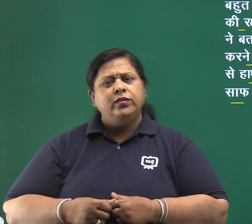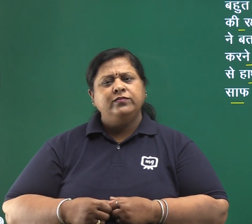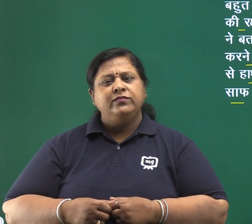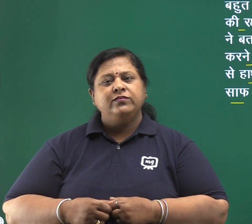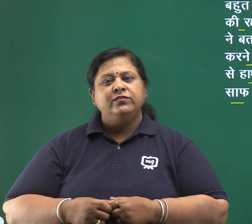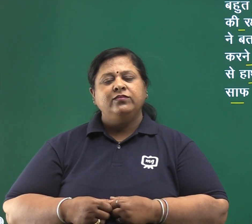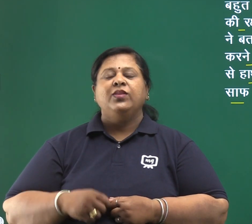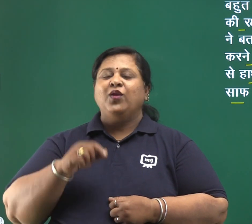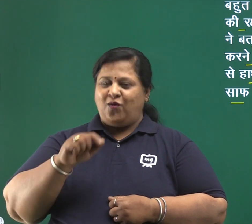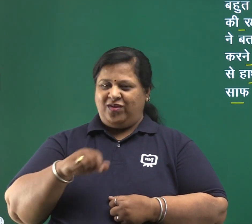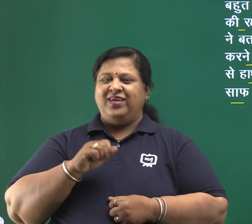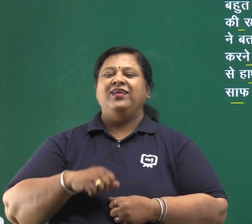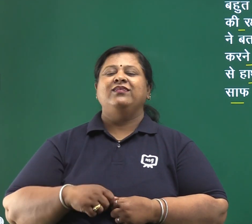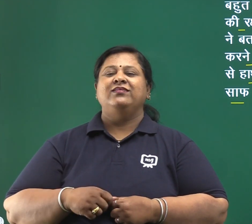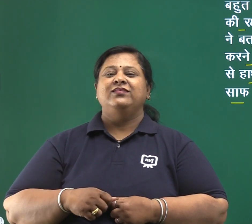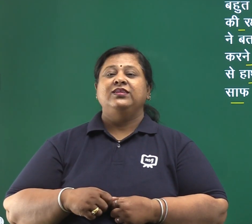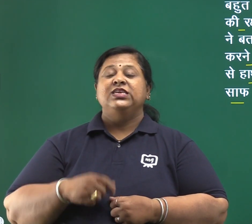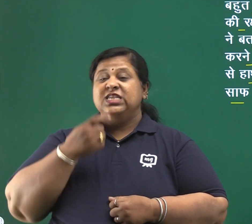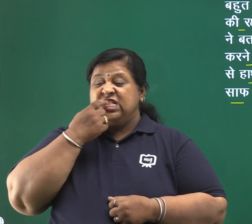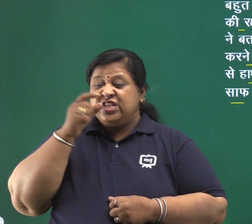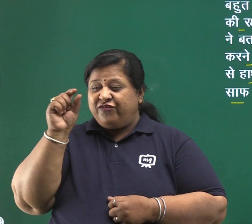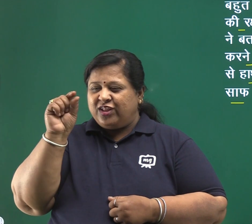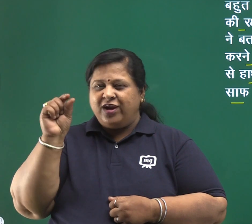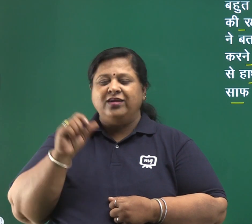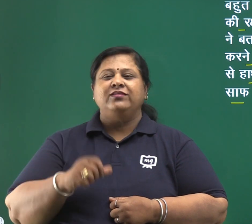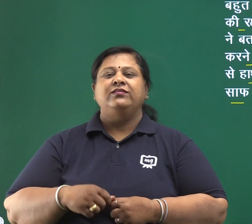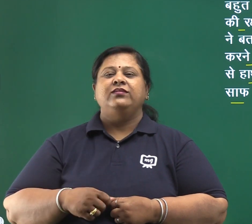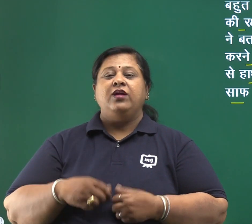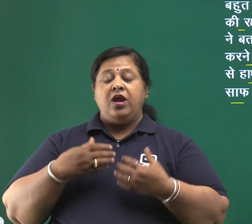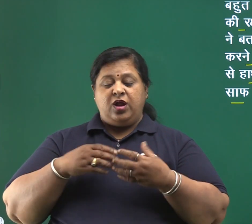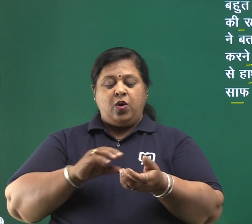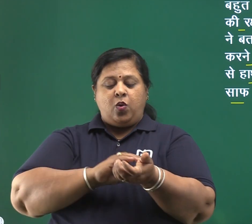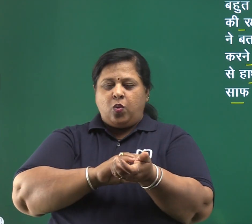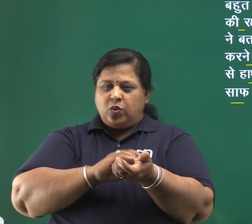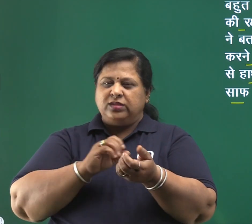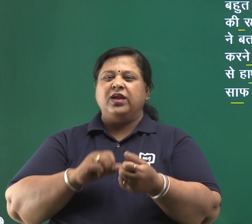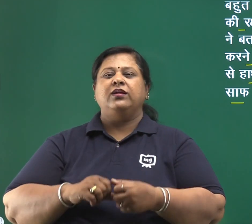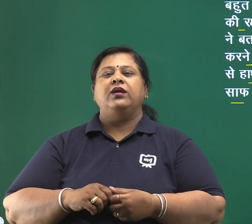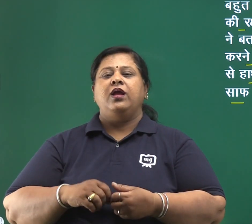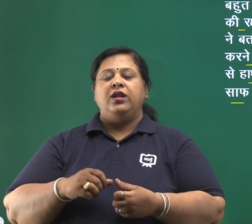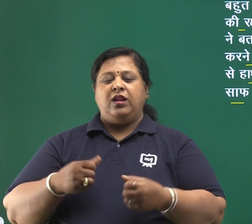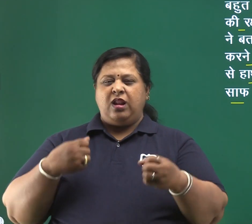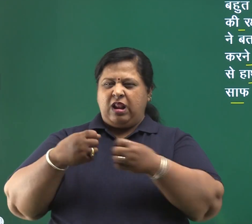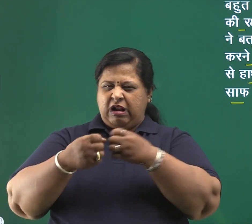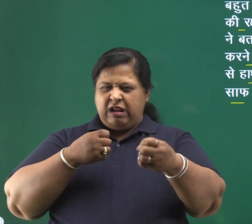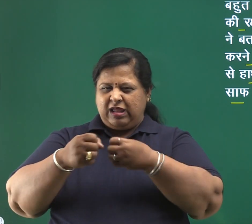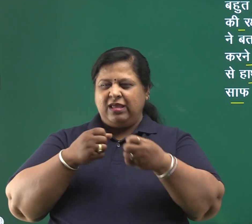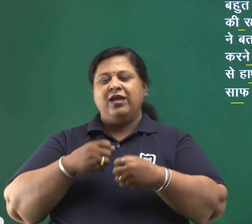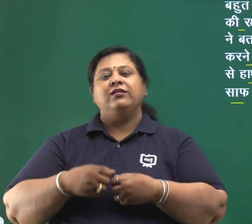है? क्योंकि सफ़ेद कण रोगों से लड़ने के